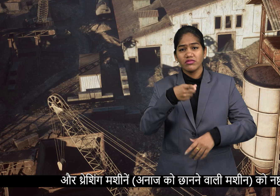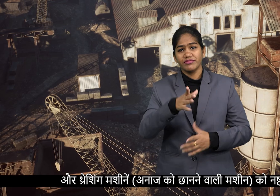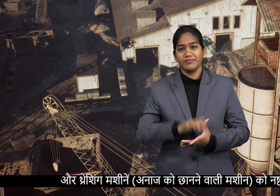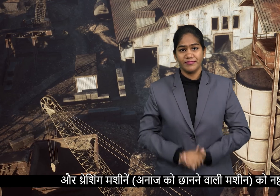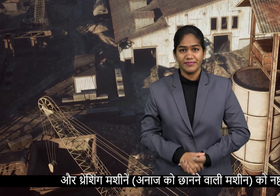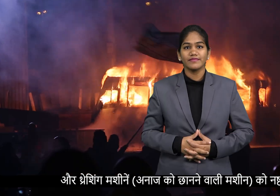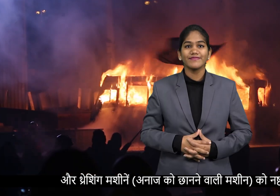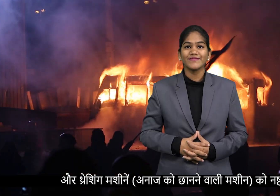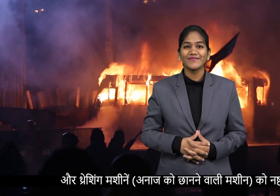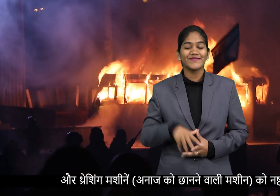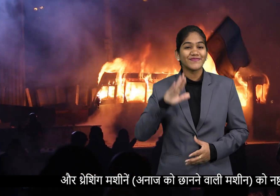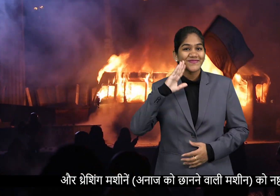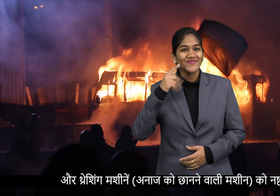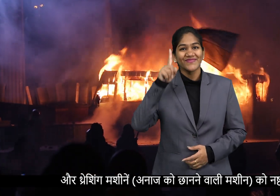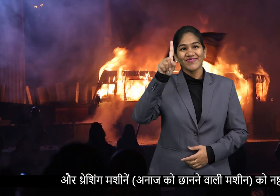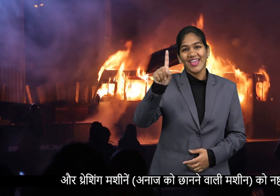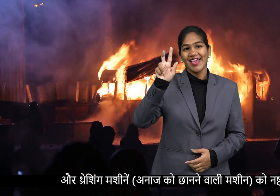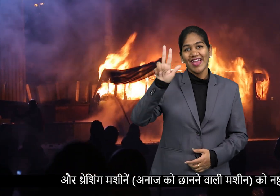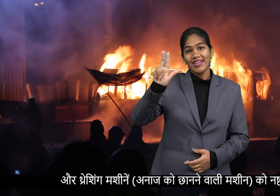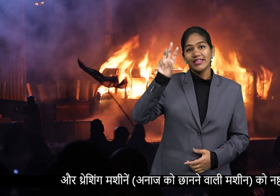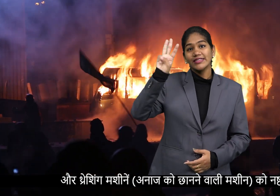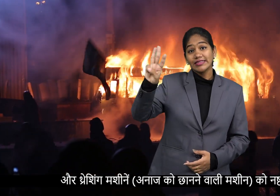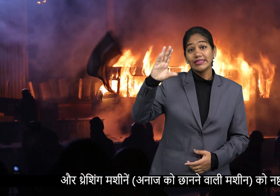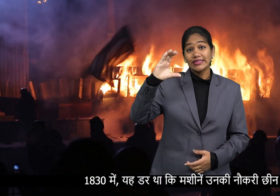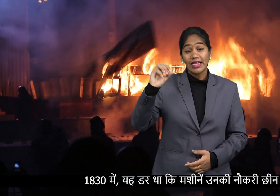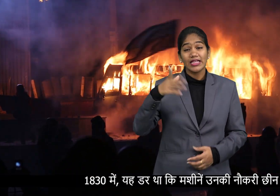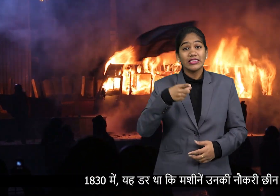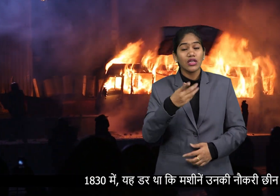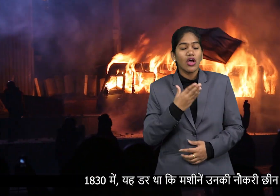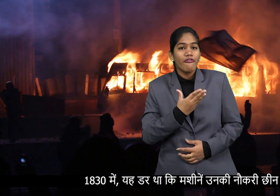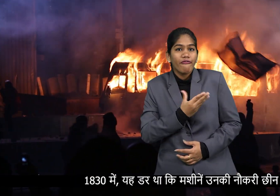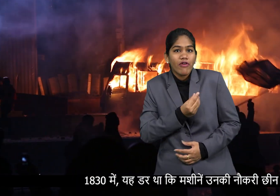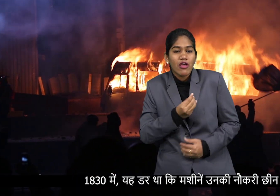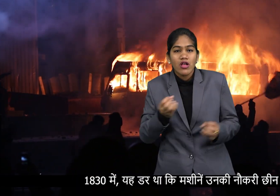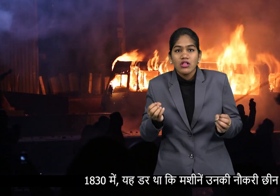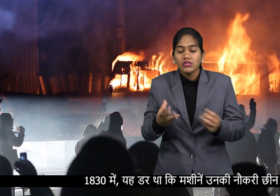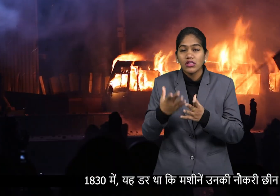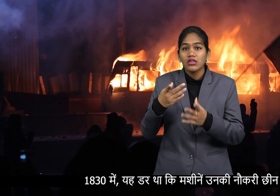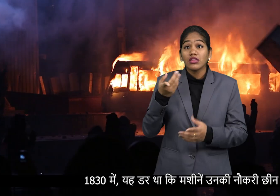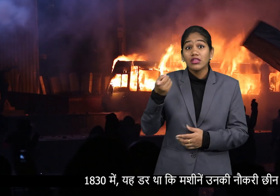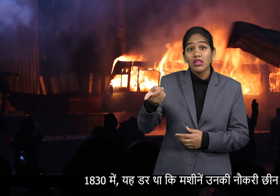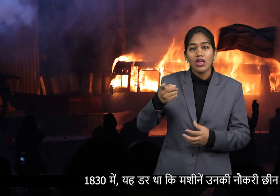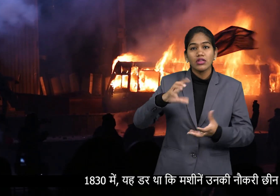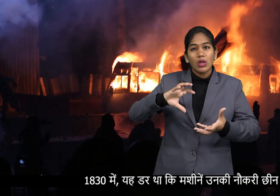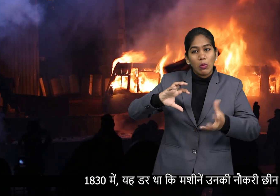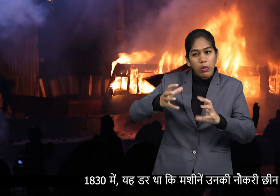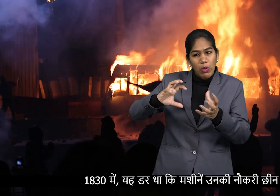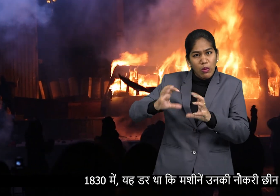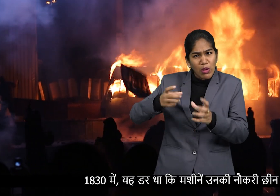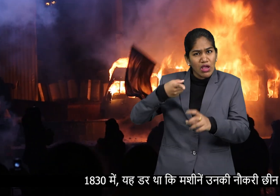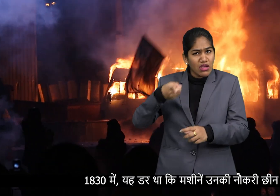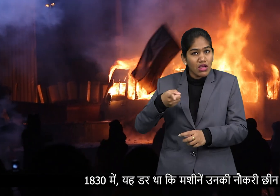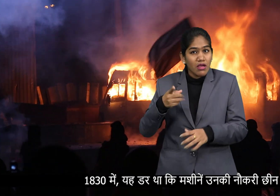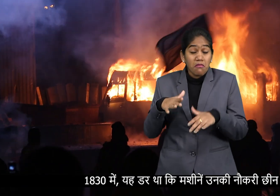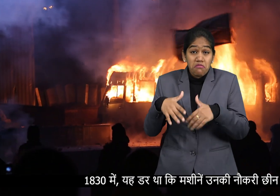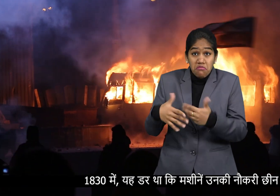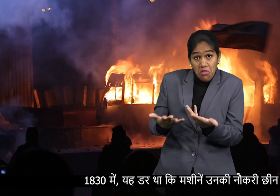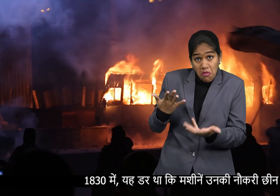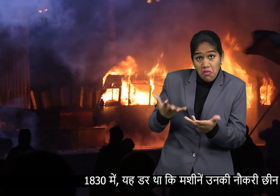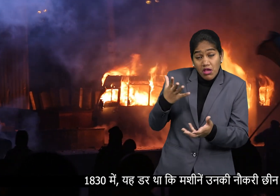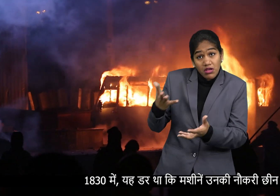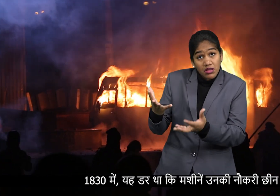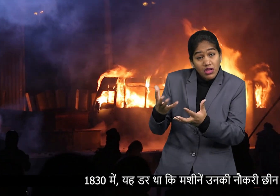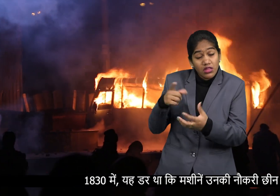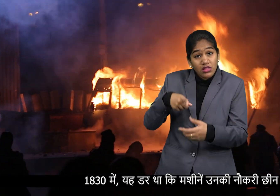को छनने वाली मशीन को नष्ट कर दिया। 1830 में यह डर था कि मशीनें